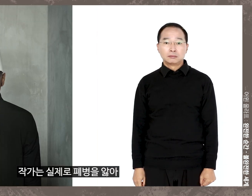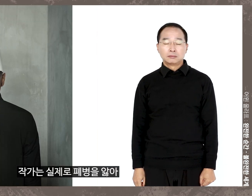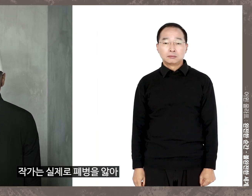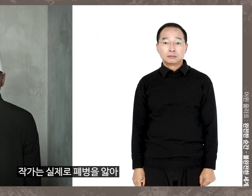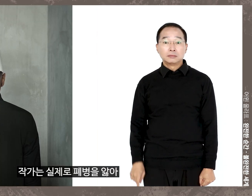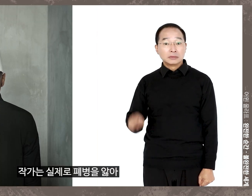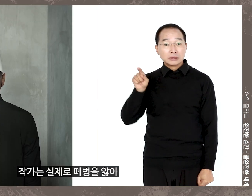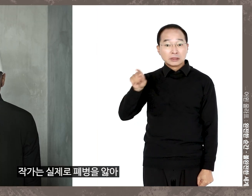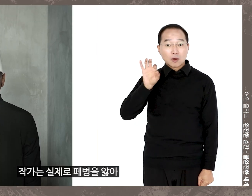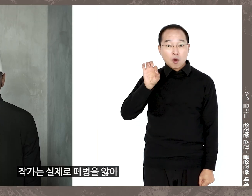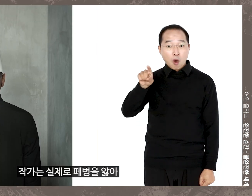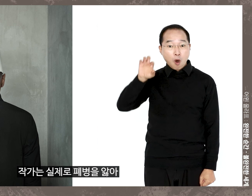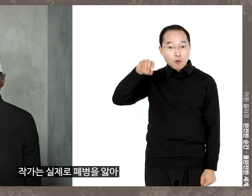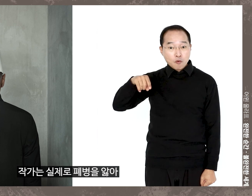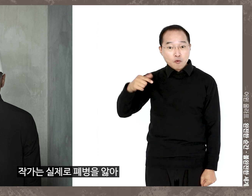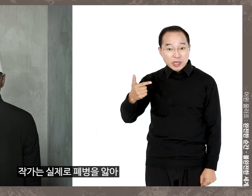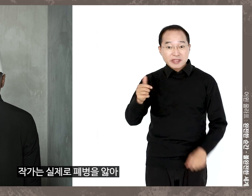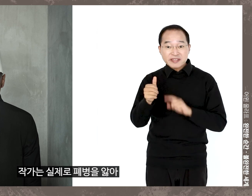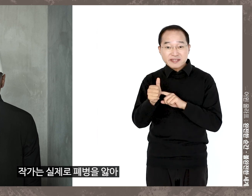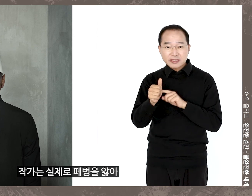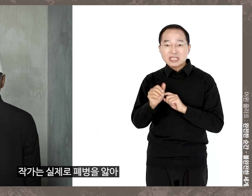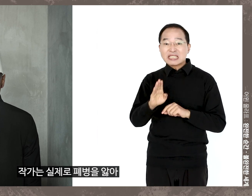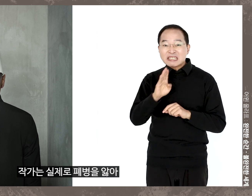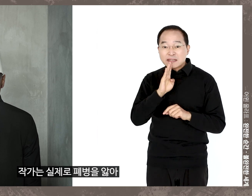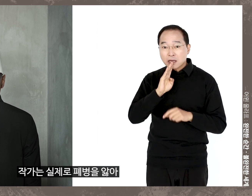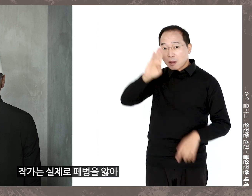작가는 실제로 폐병을 앓아